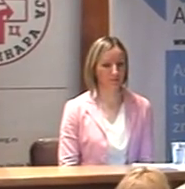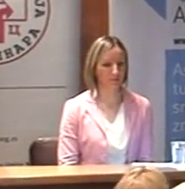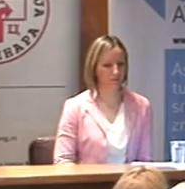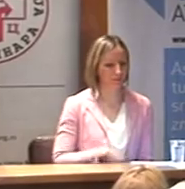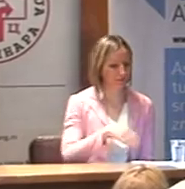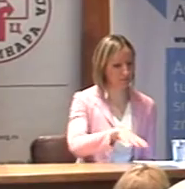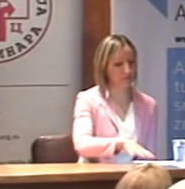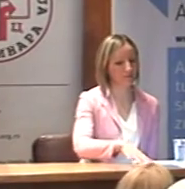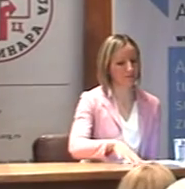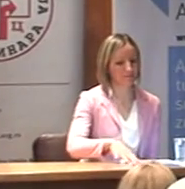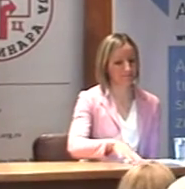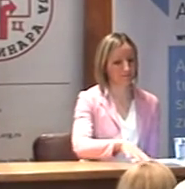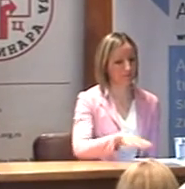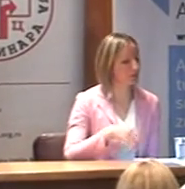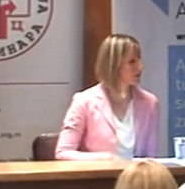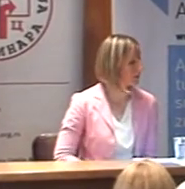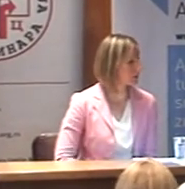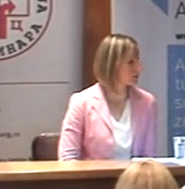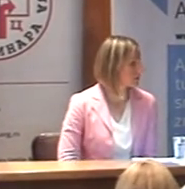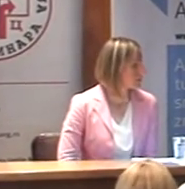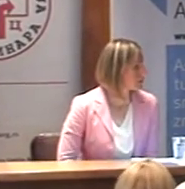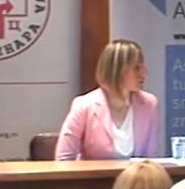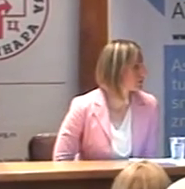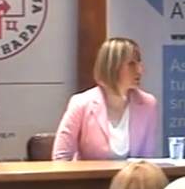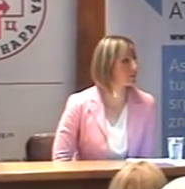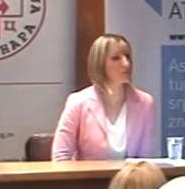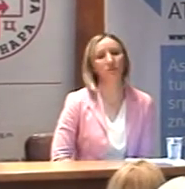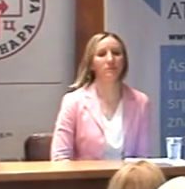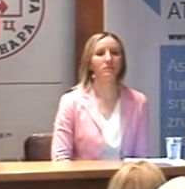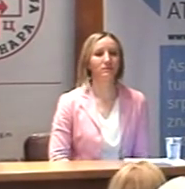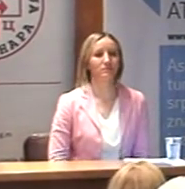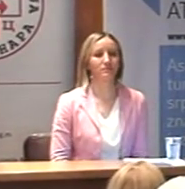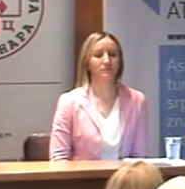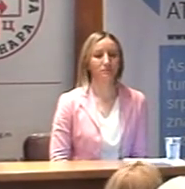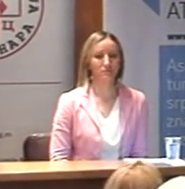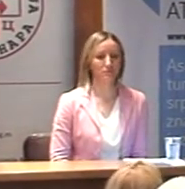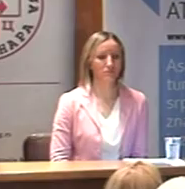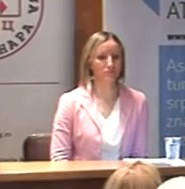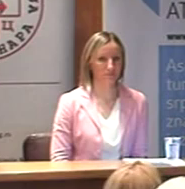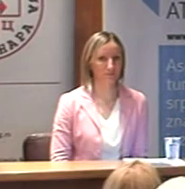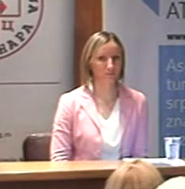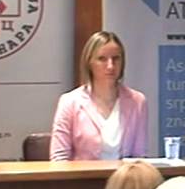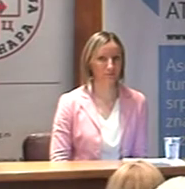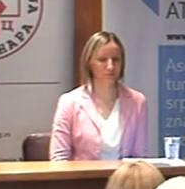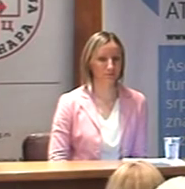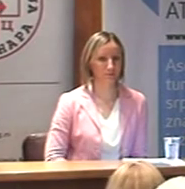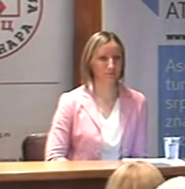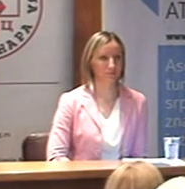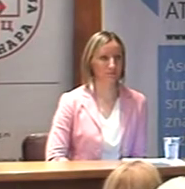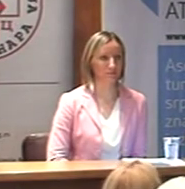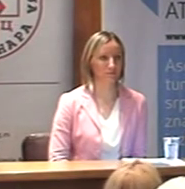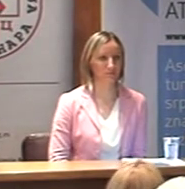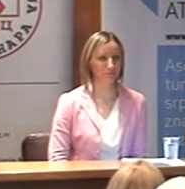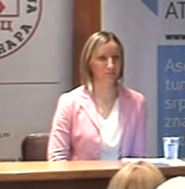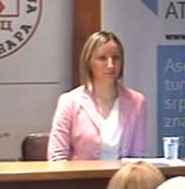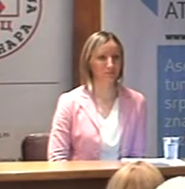asocijacije tumača srpskog znakovnog jezika i Katskog odbora Luvi Beograda i Studentske unije medicinara. Dame i gospodo, dragi gosti, hvala